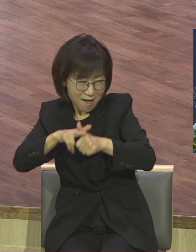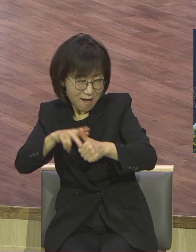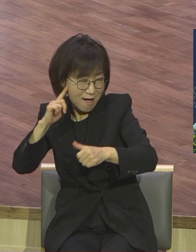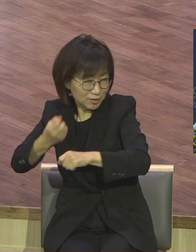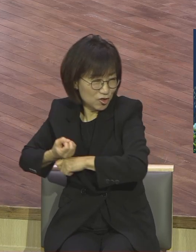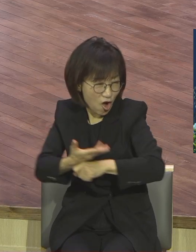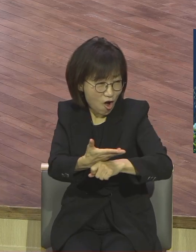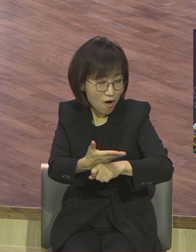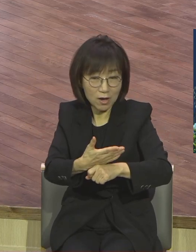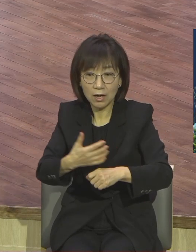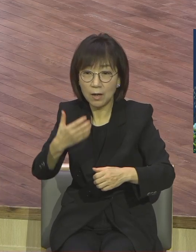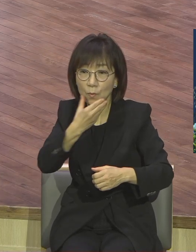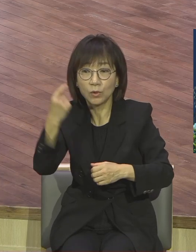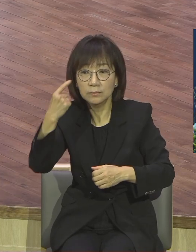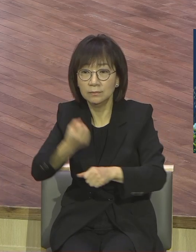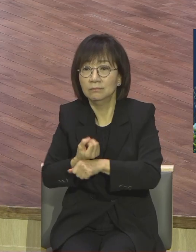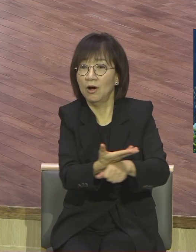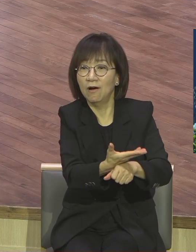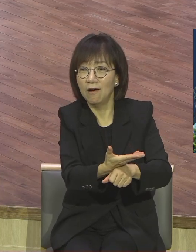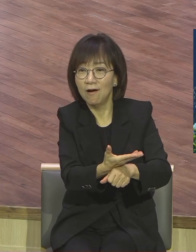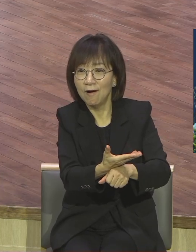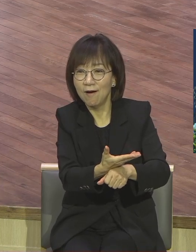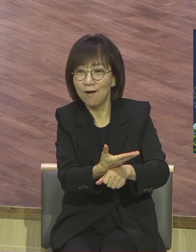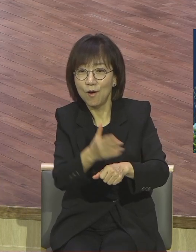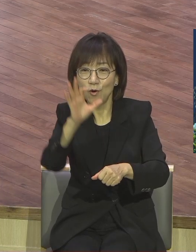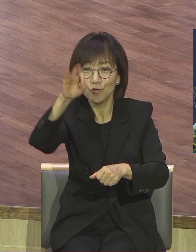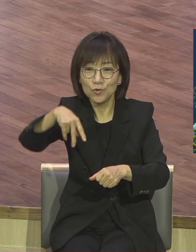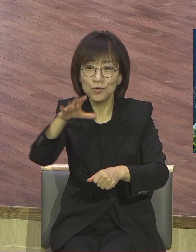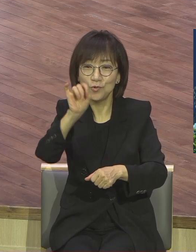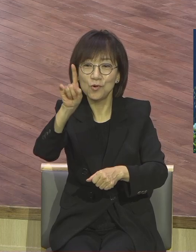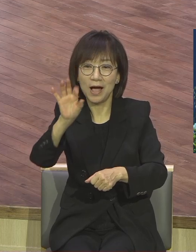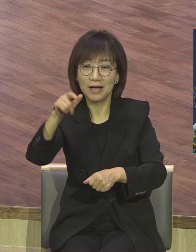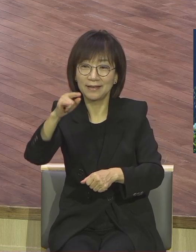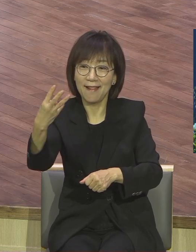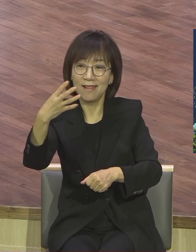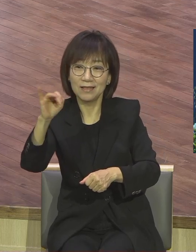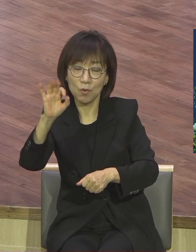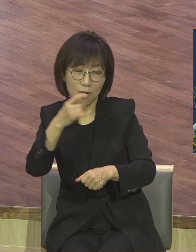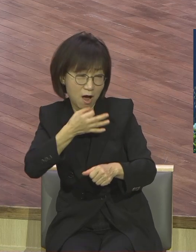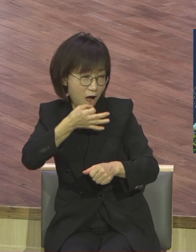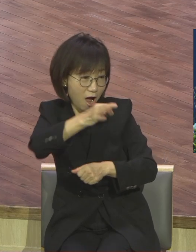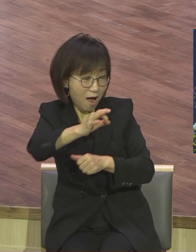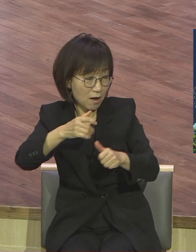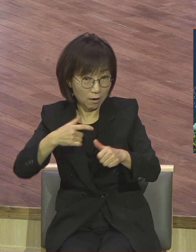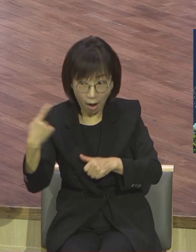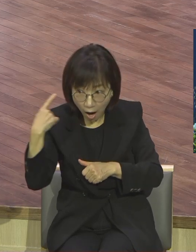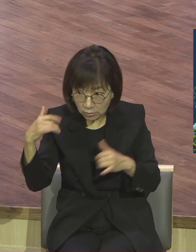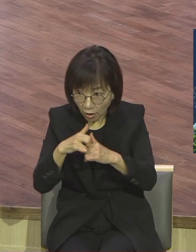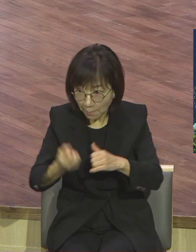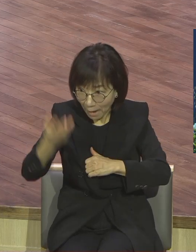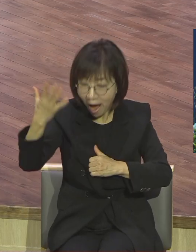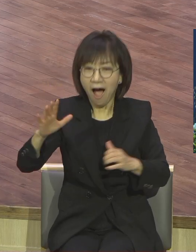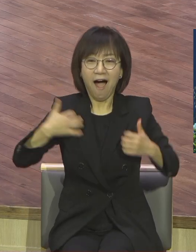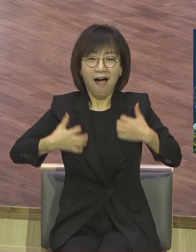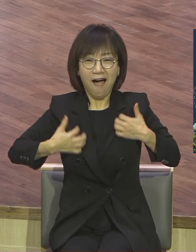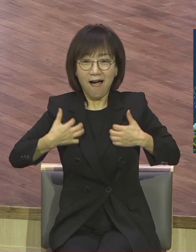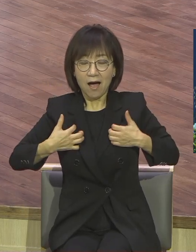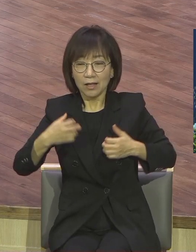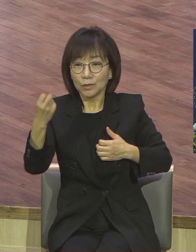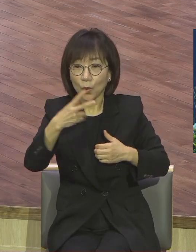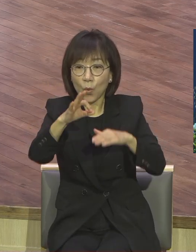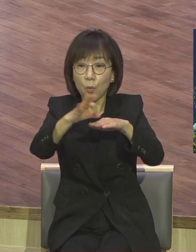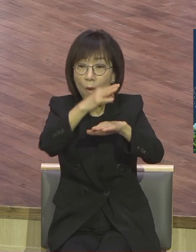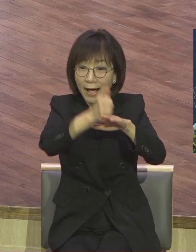유앙겔리온 그랬다니까요. 그걸 복음이라고 해요. 유앙겔리온. 특별히 이 로마 황제의 출생한